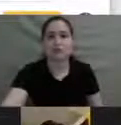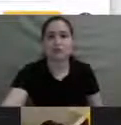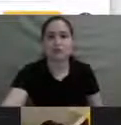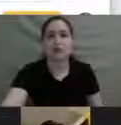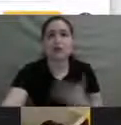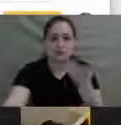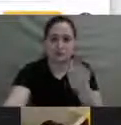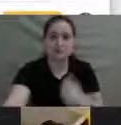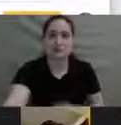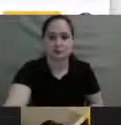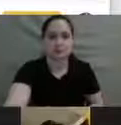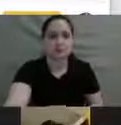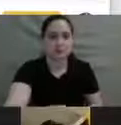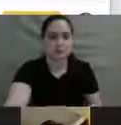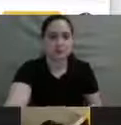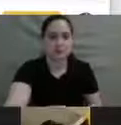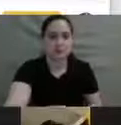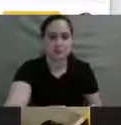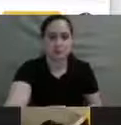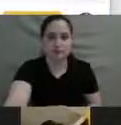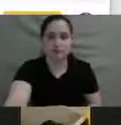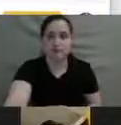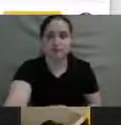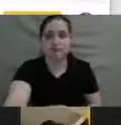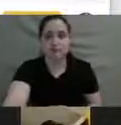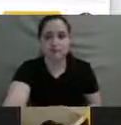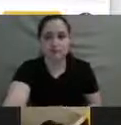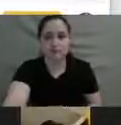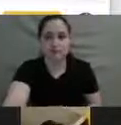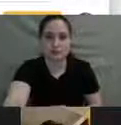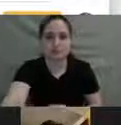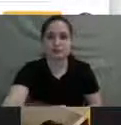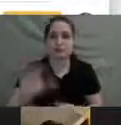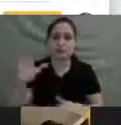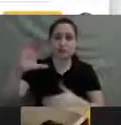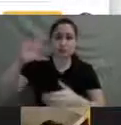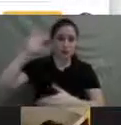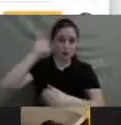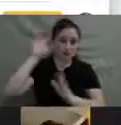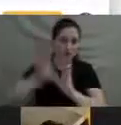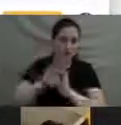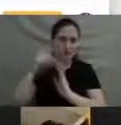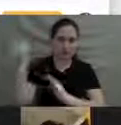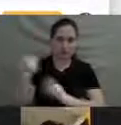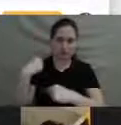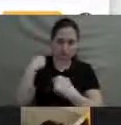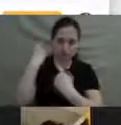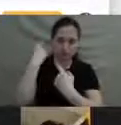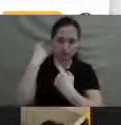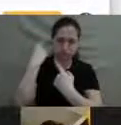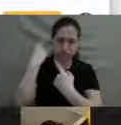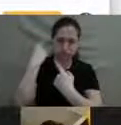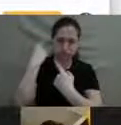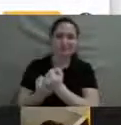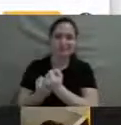Bueno, ahí están. La Escuela Nacional para Sordos, que siempre nos ha apoyado con espacio,